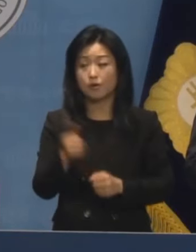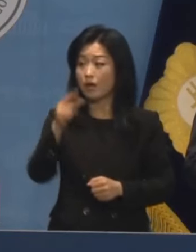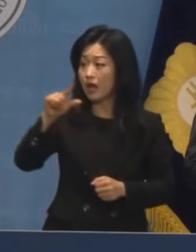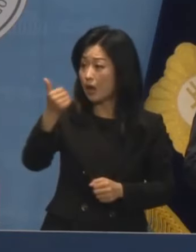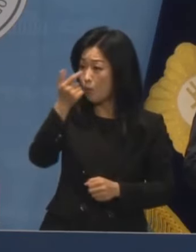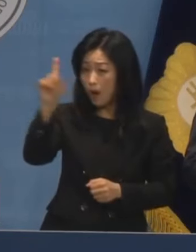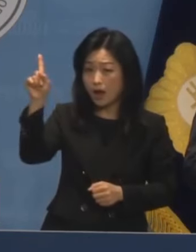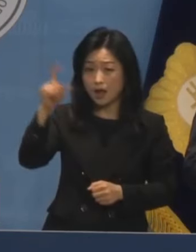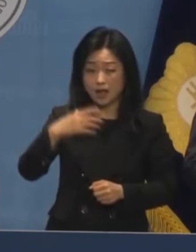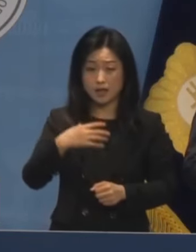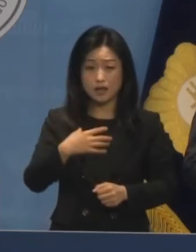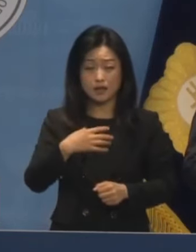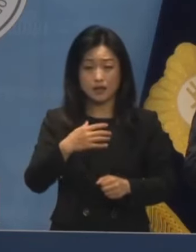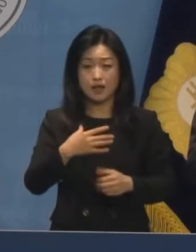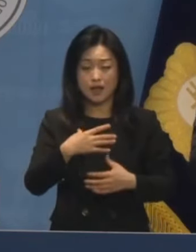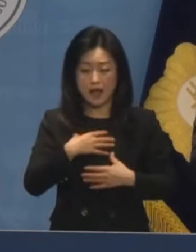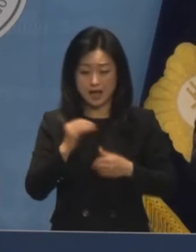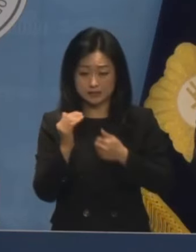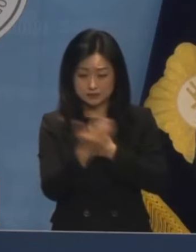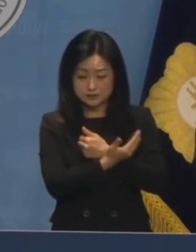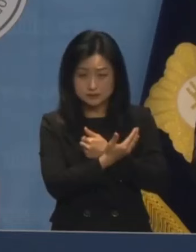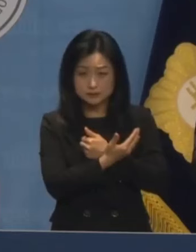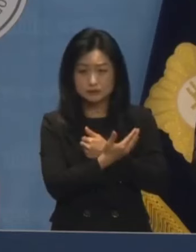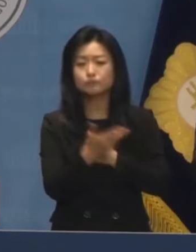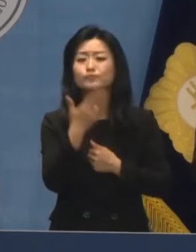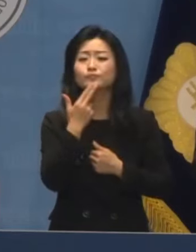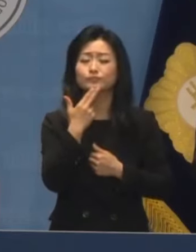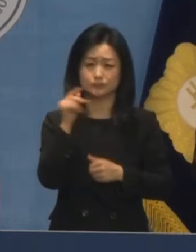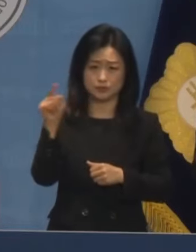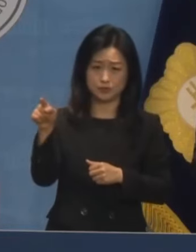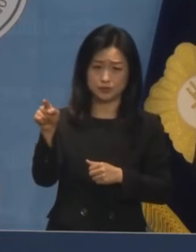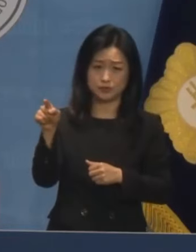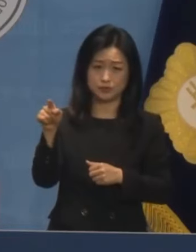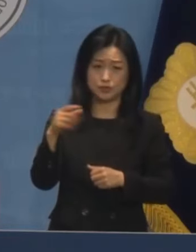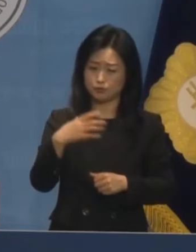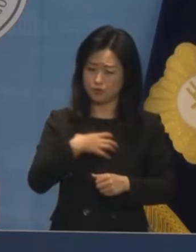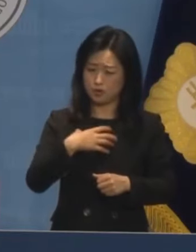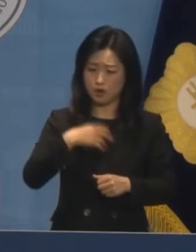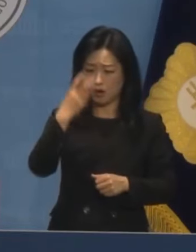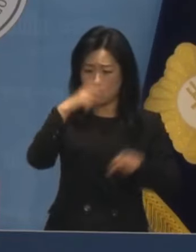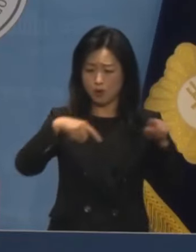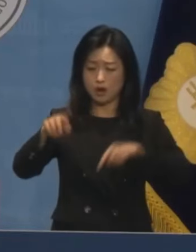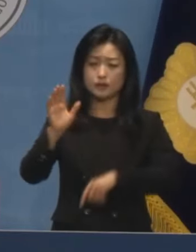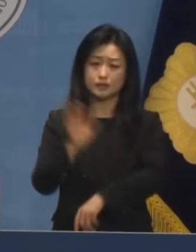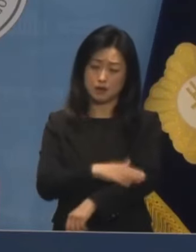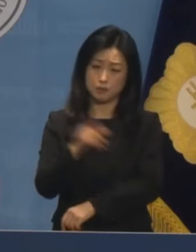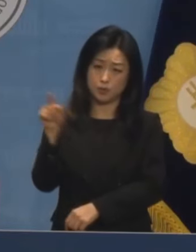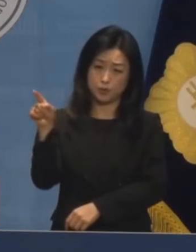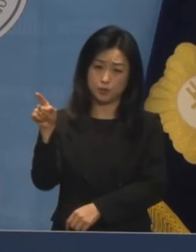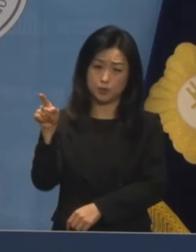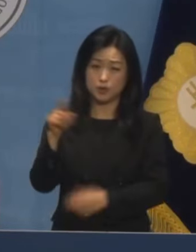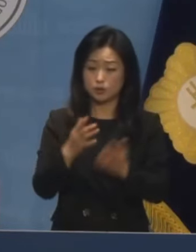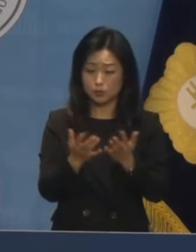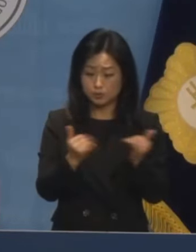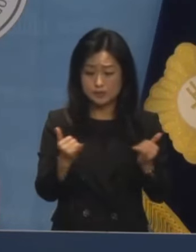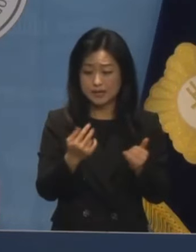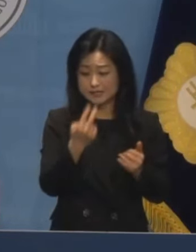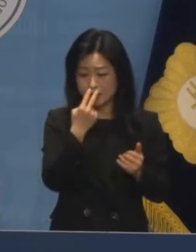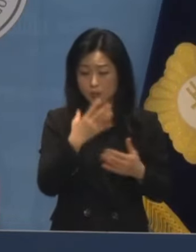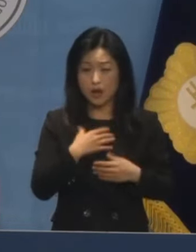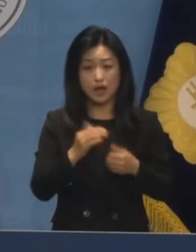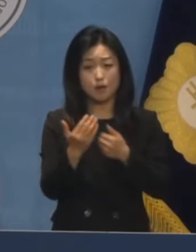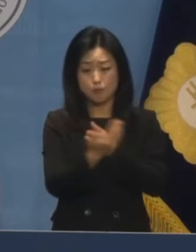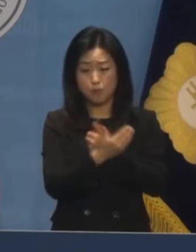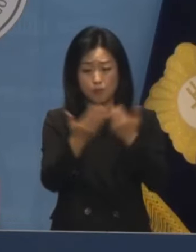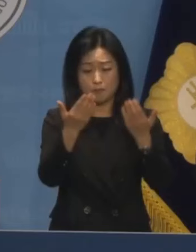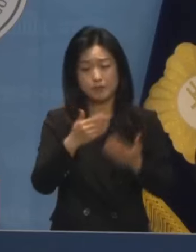오션의 안전관리체계가 얼마나 부실한지 여실히 보여주는 사례입니다 노동자들의 생명과 전이 제대로